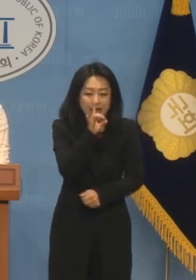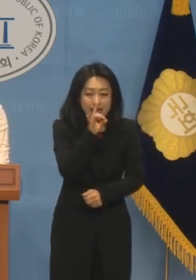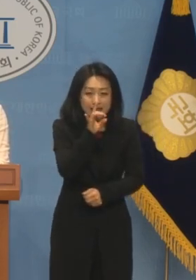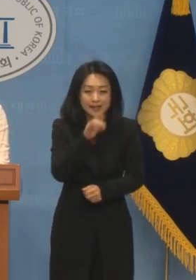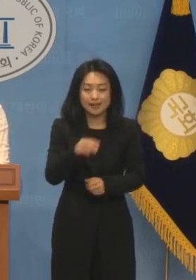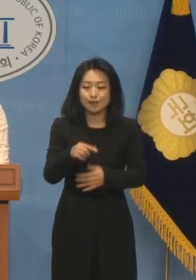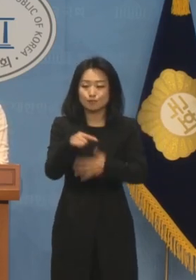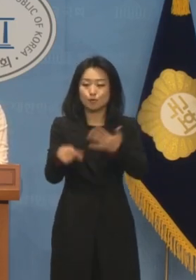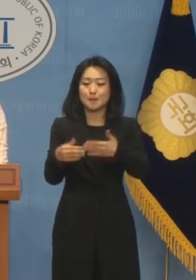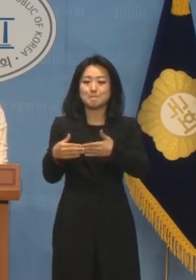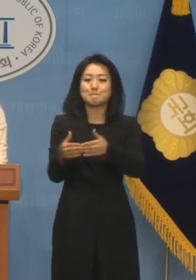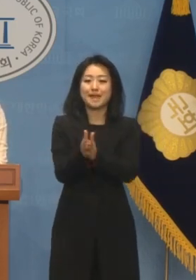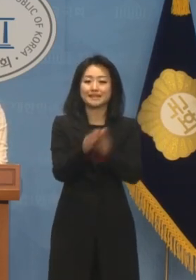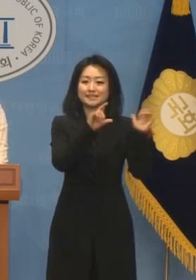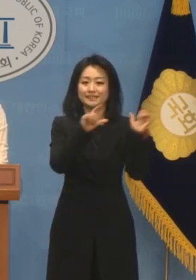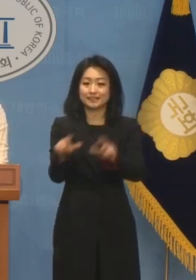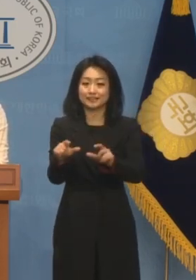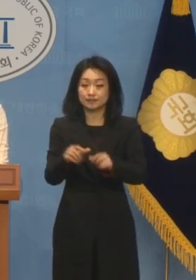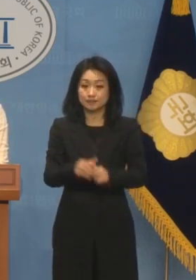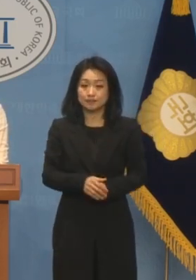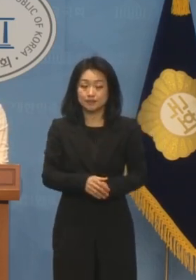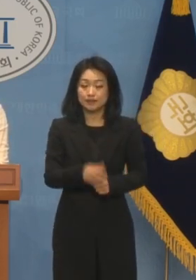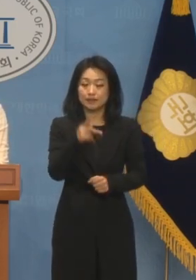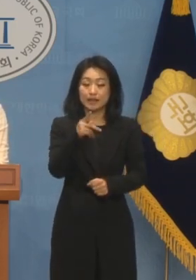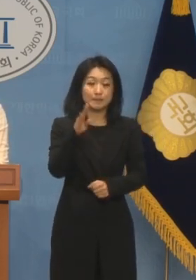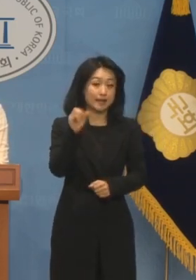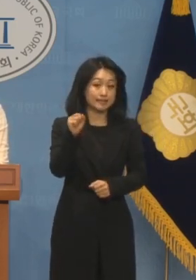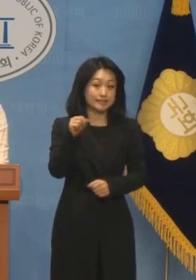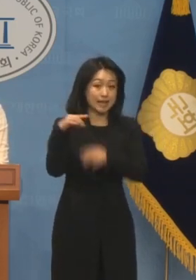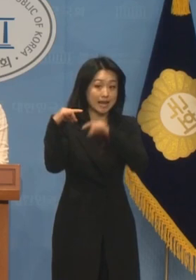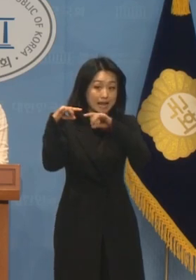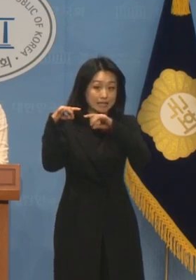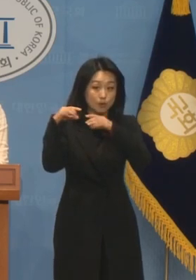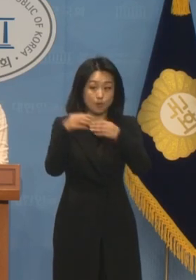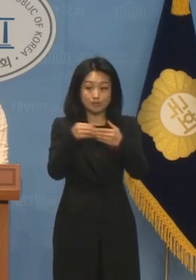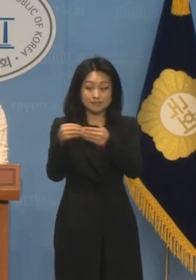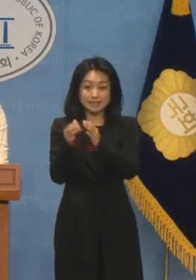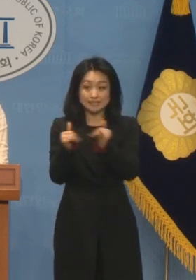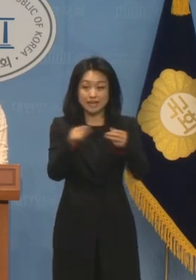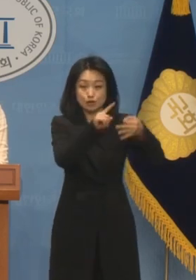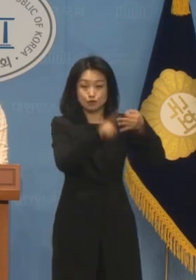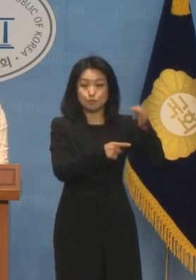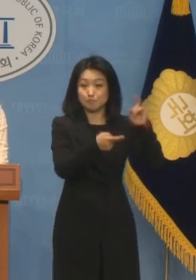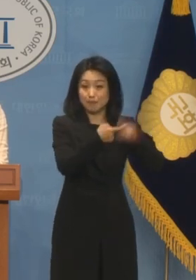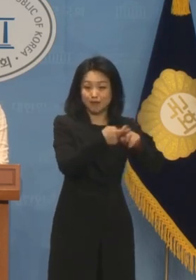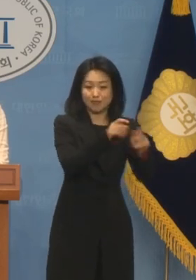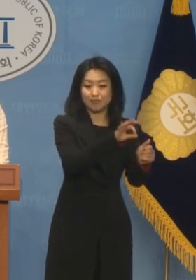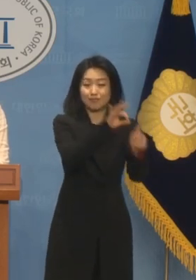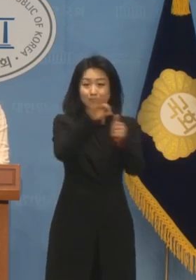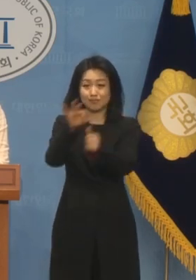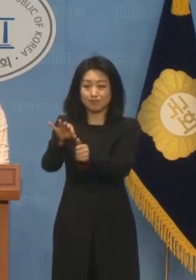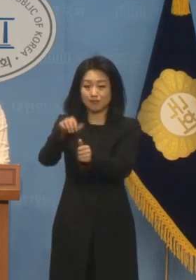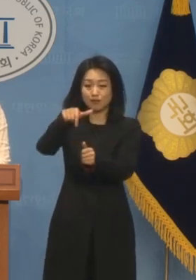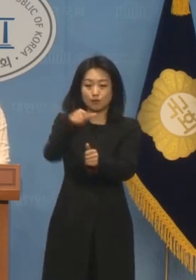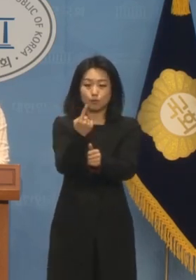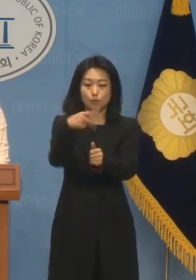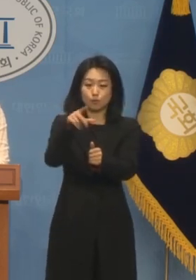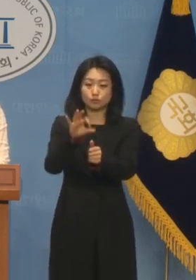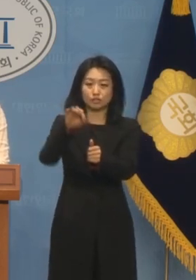프로그램을 폐지한 데 이어서 이번에는 KBS 라디오 진행자로 친윤 방송인 고성국